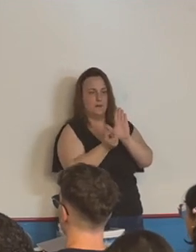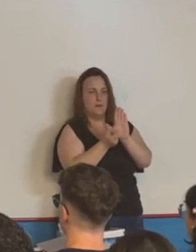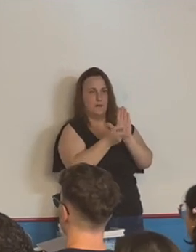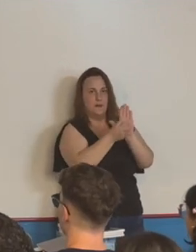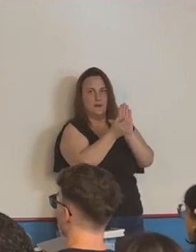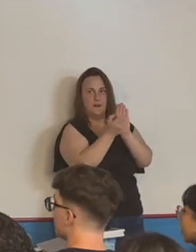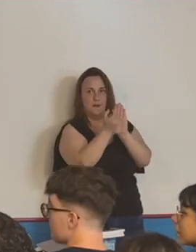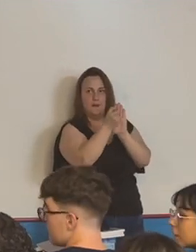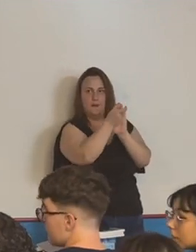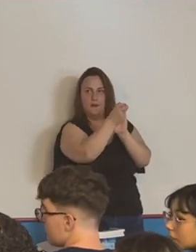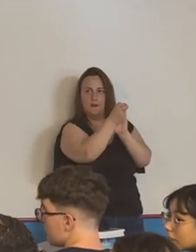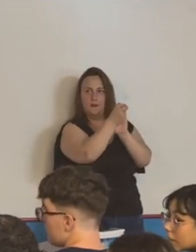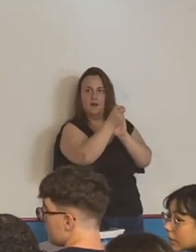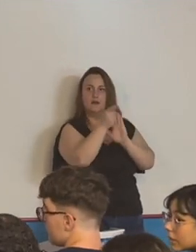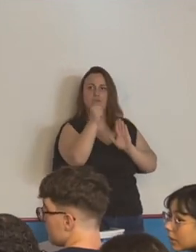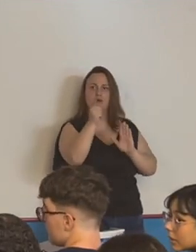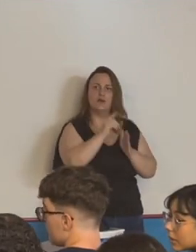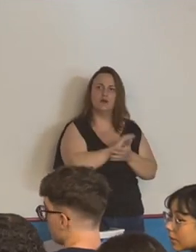Você ia falar?